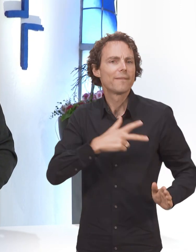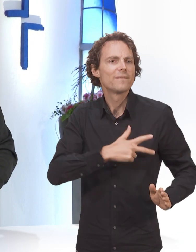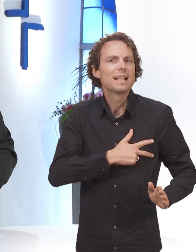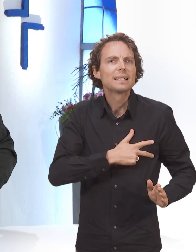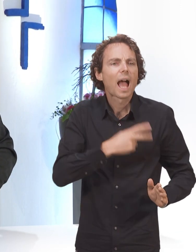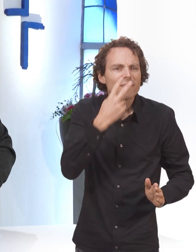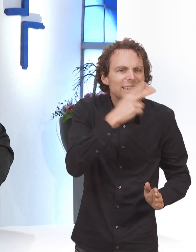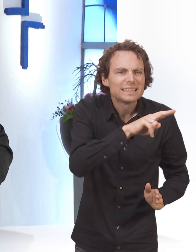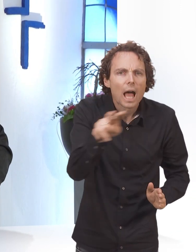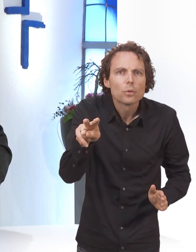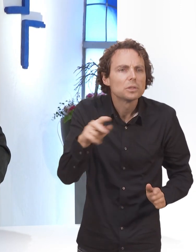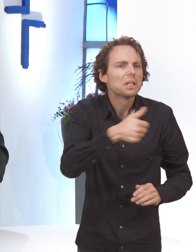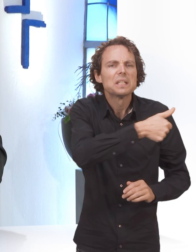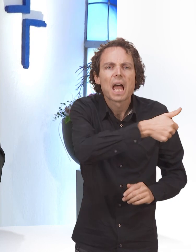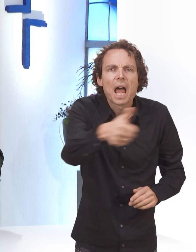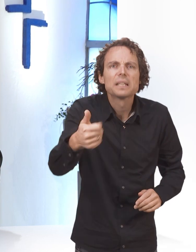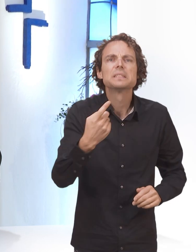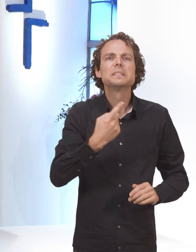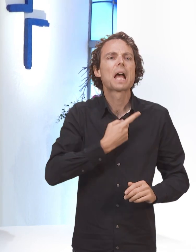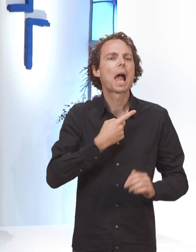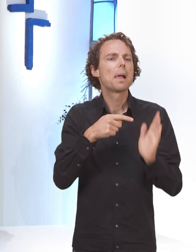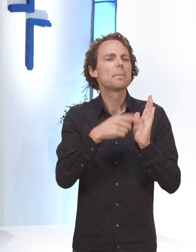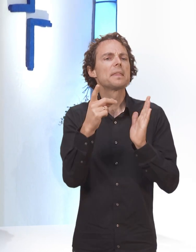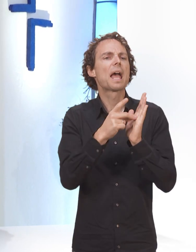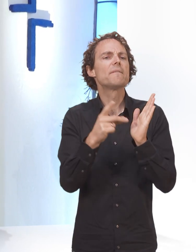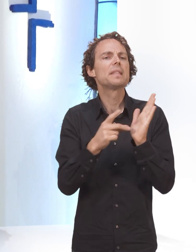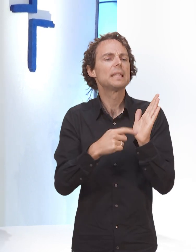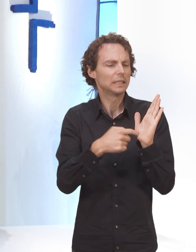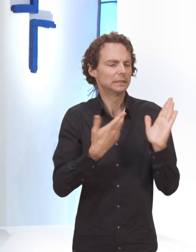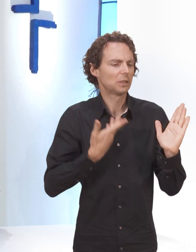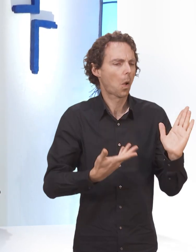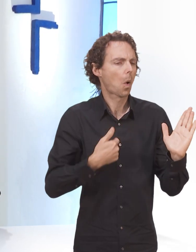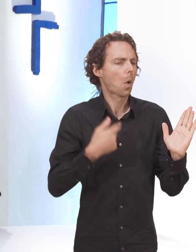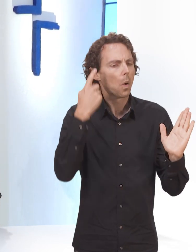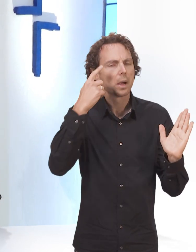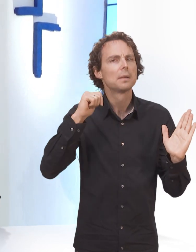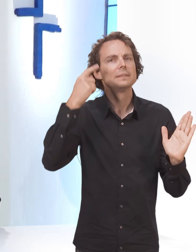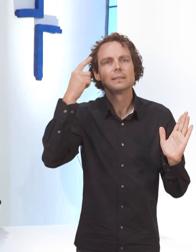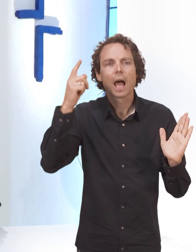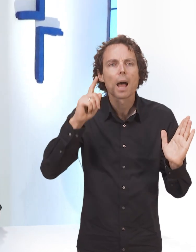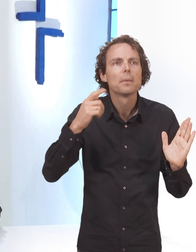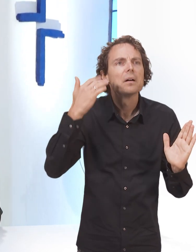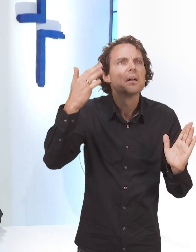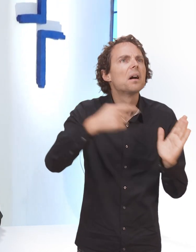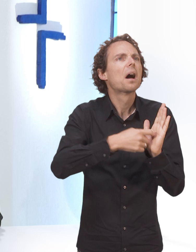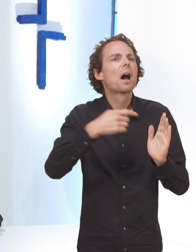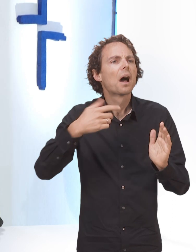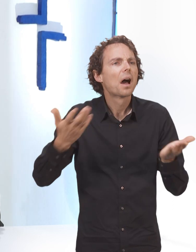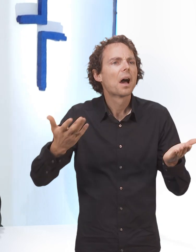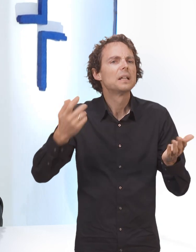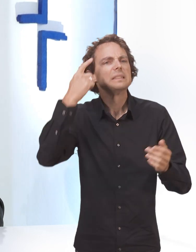doch selbst seinen Sinn. Und viele fragen früher oder später, ist alles sinnlos? Die Frage lautet